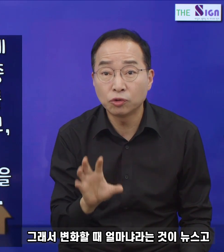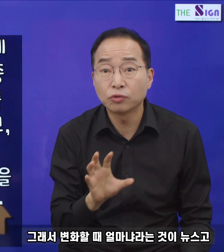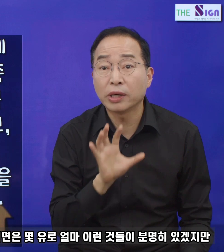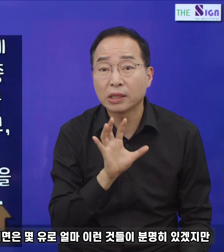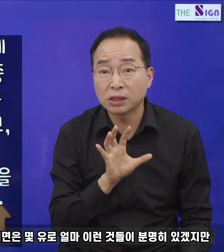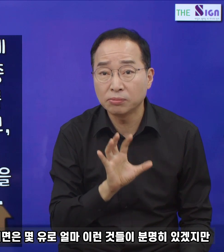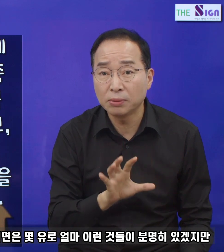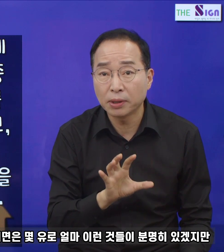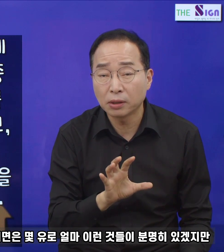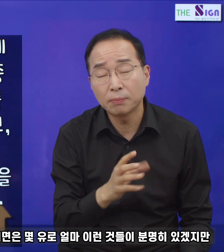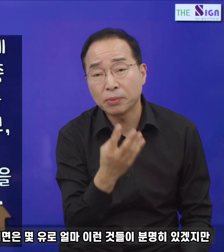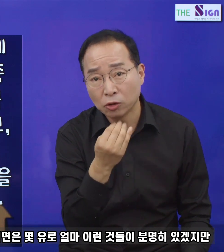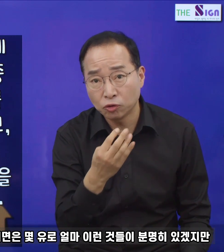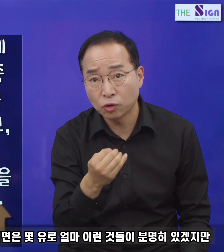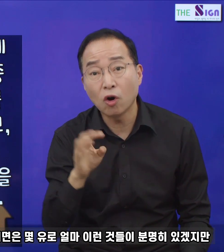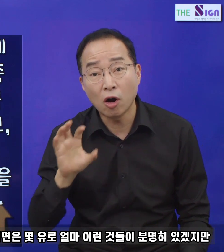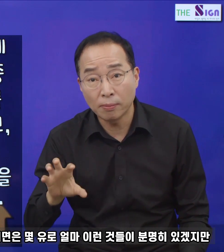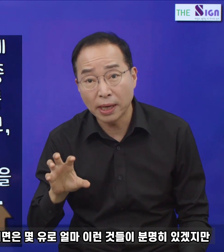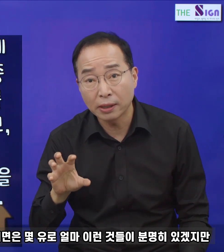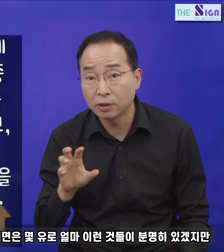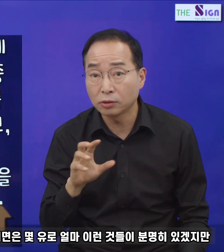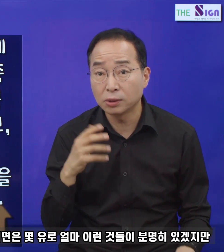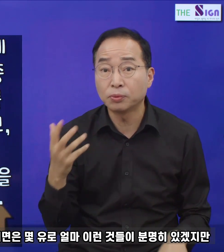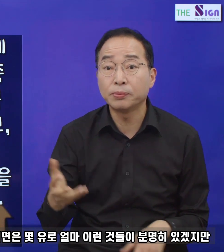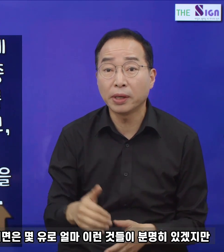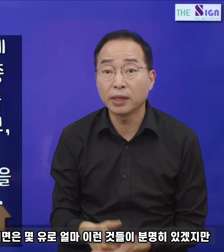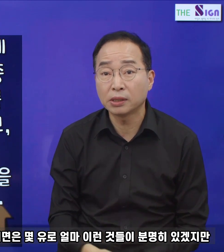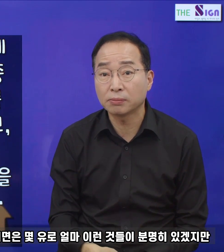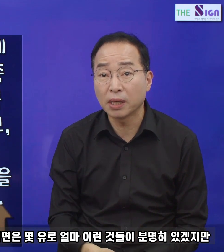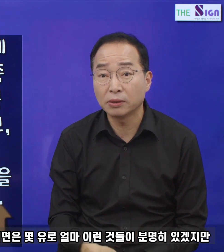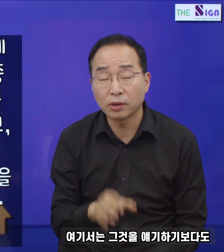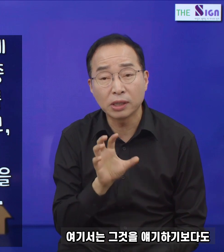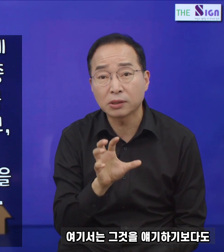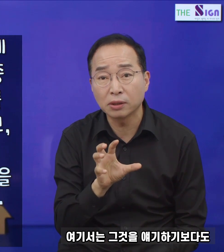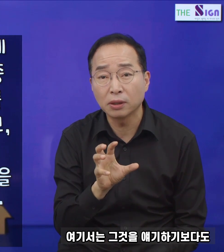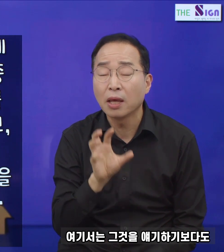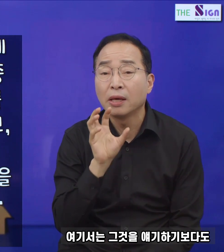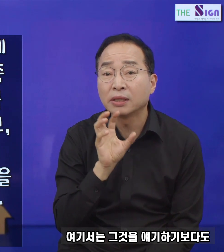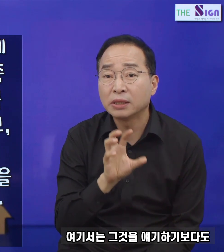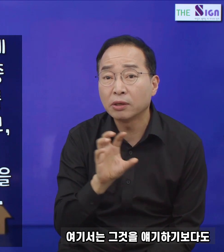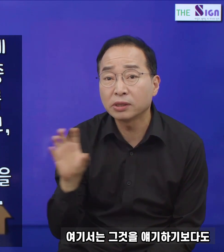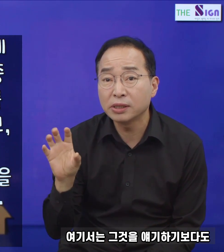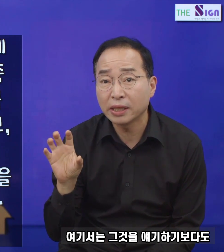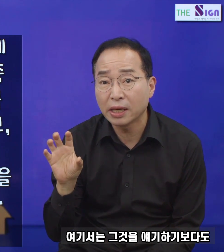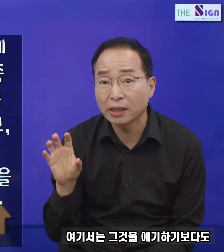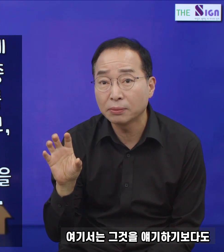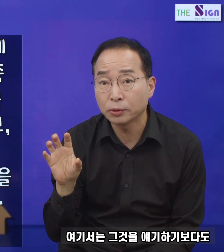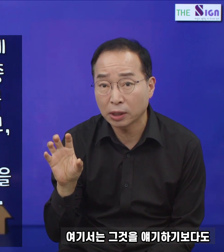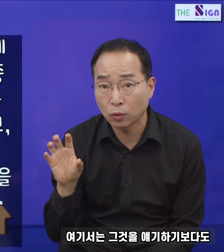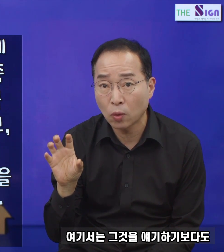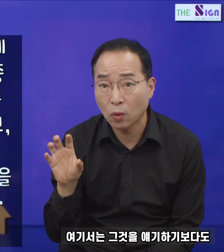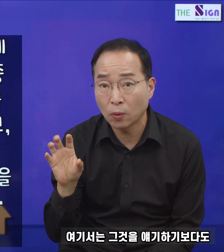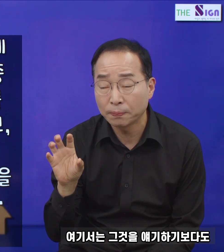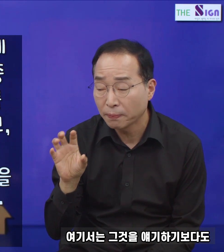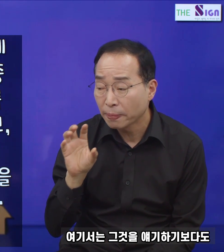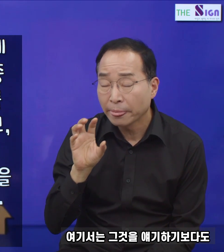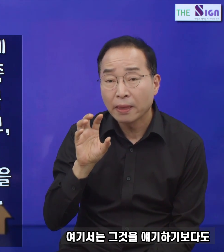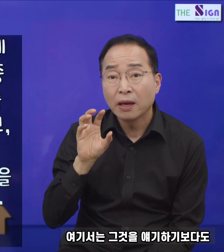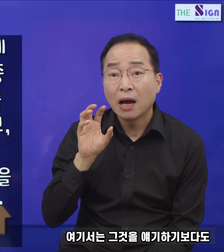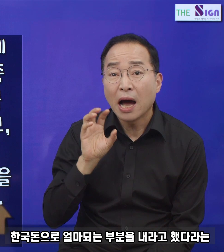뉴스고 핵심이면은 몇 유로 얼마 이런 것들이 분명히 있겠지만, 여기서는 그것을 얘기하기보다도